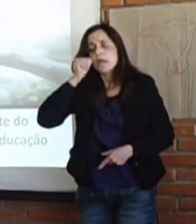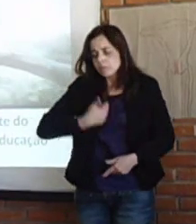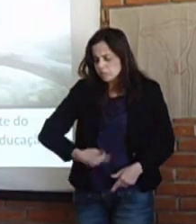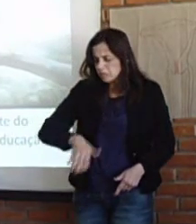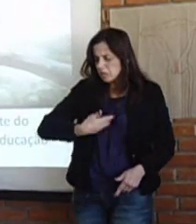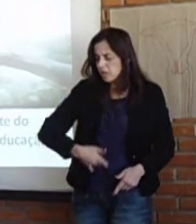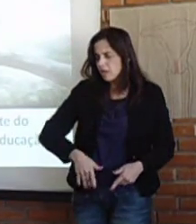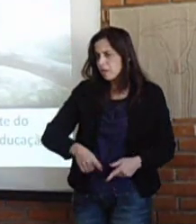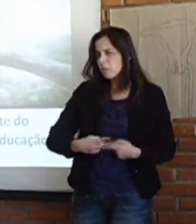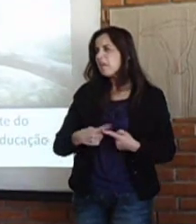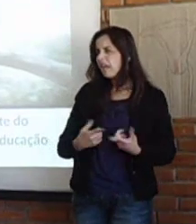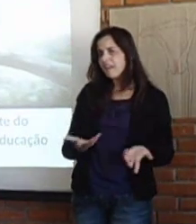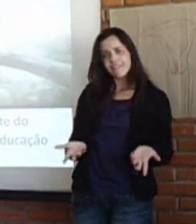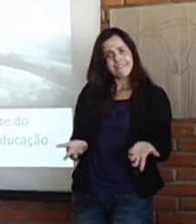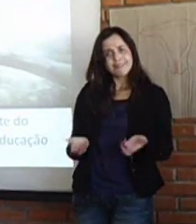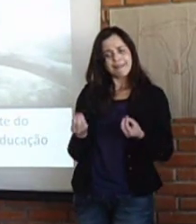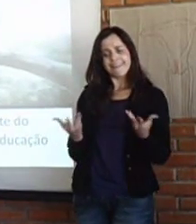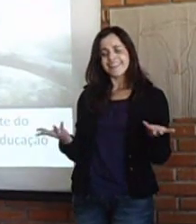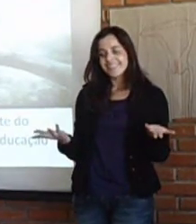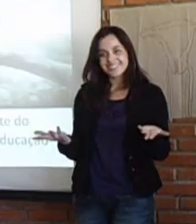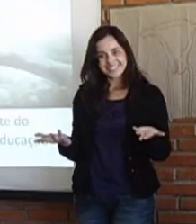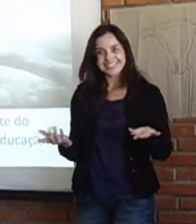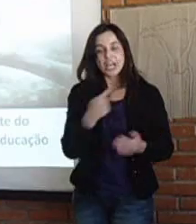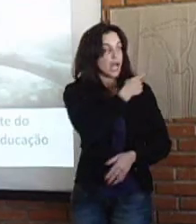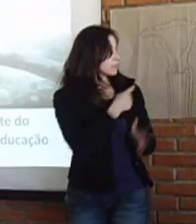se menstruar? Então, a gente mostra no mapa